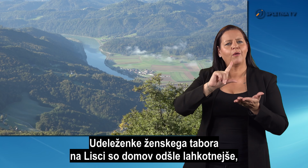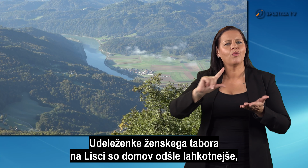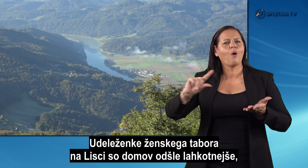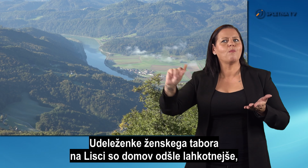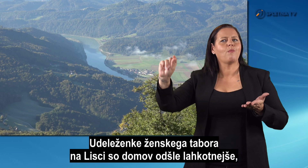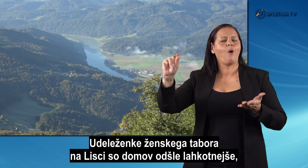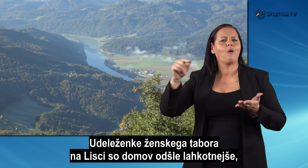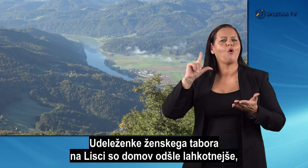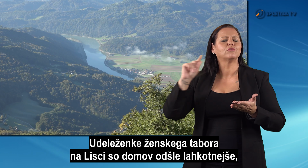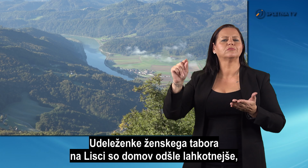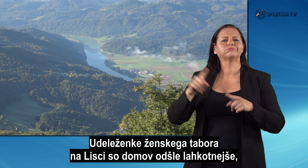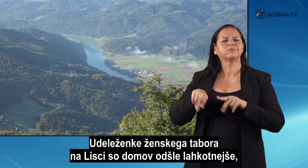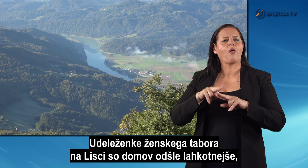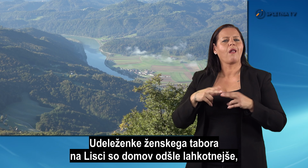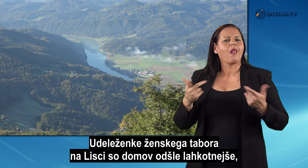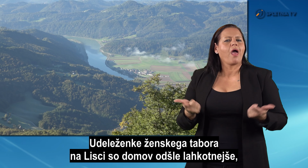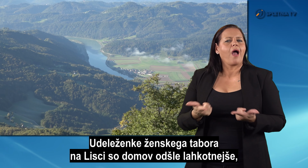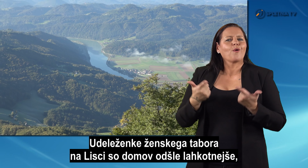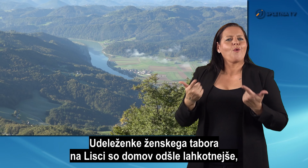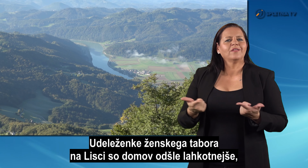lahkotnejše, bolj povezane s sabo in z drugimi.